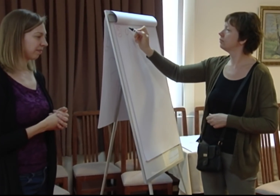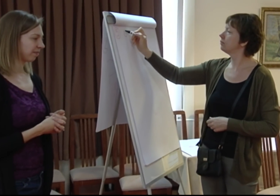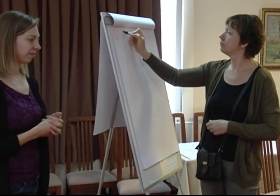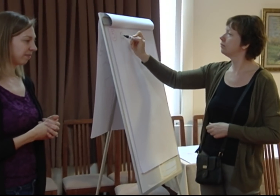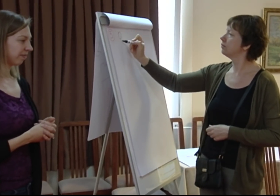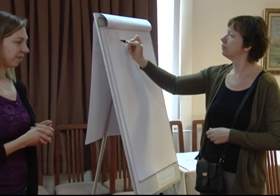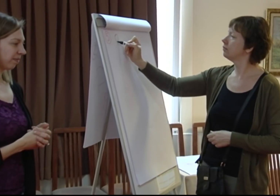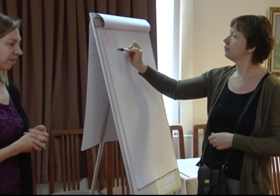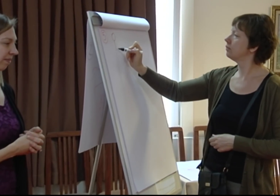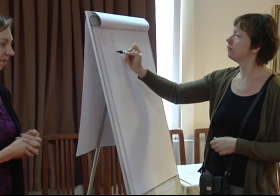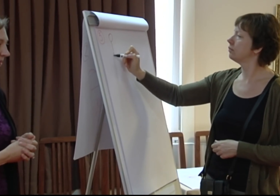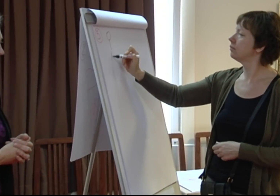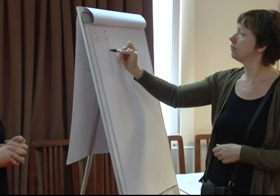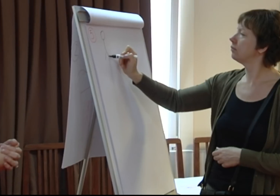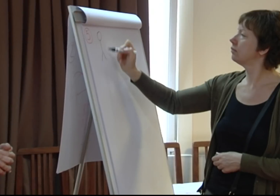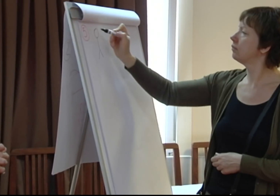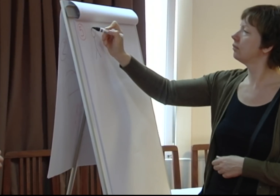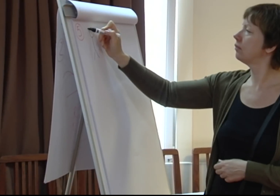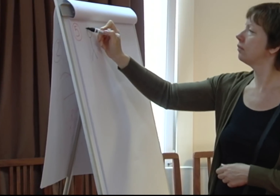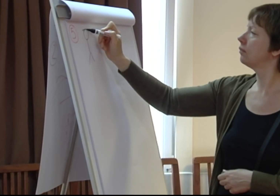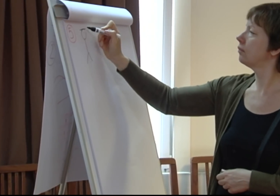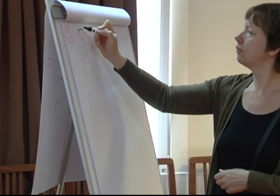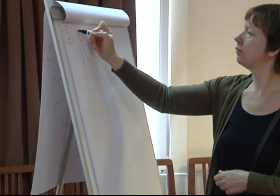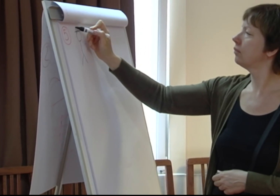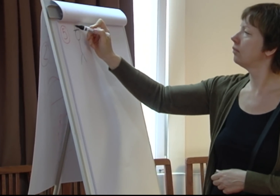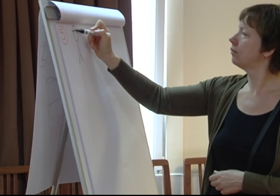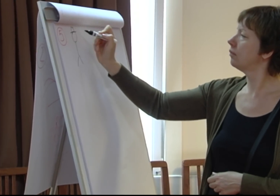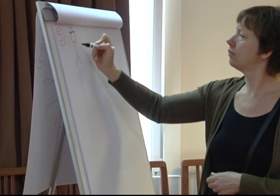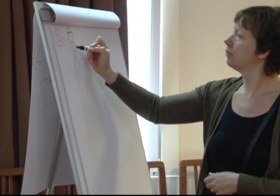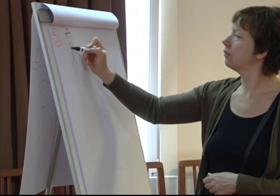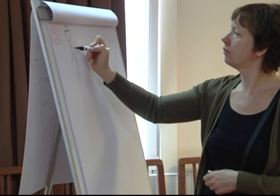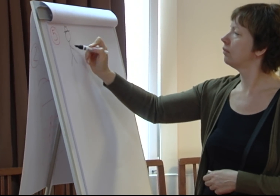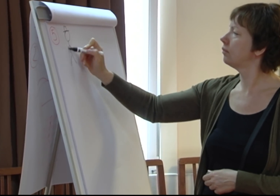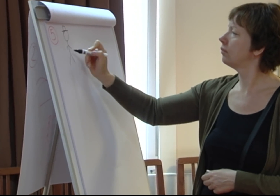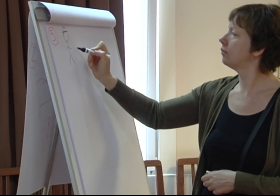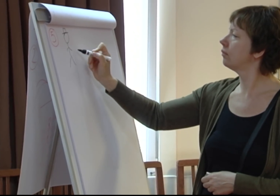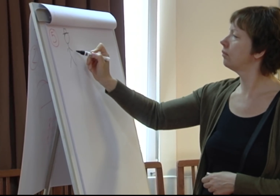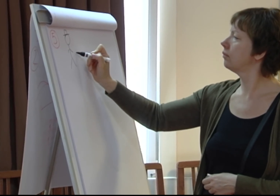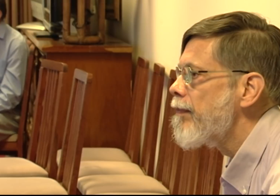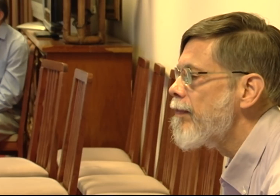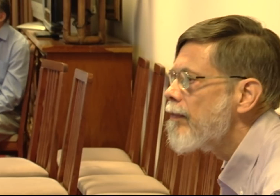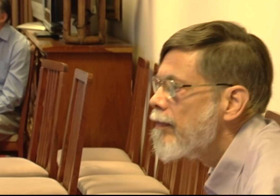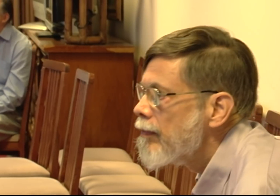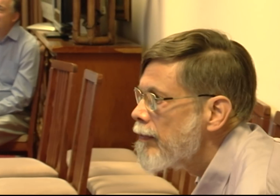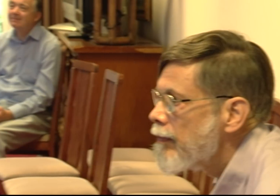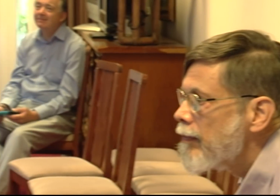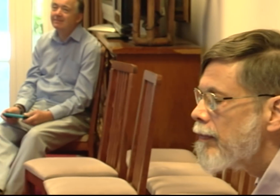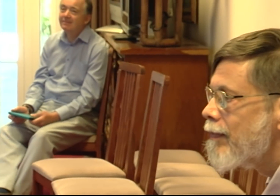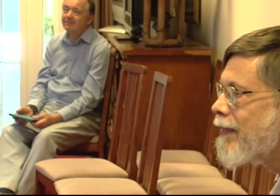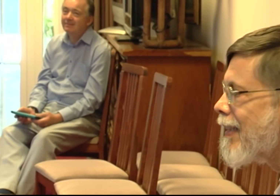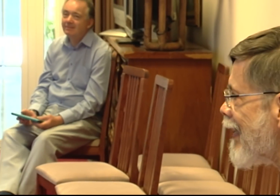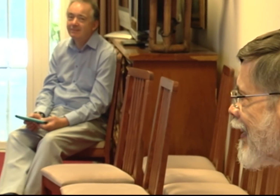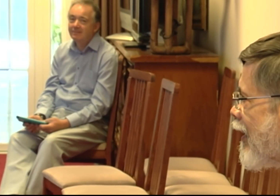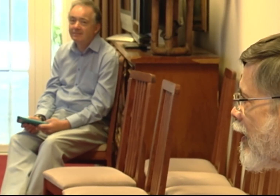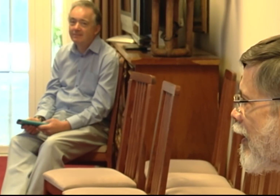Барселона. Но на тоа патување му предходеше една моја длабока молитва, која му ја упатив на Бога. Го